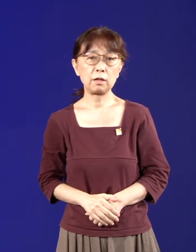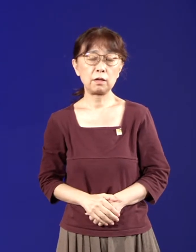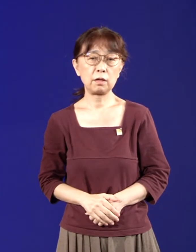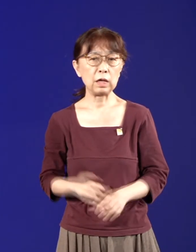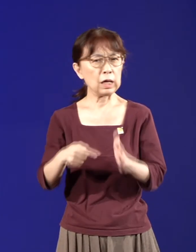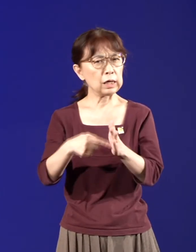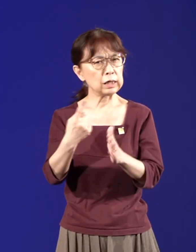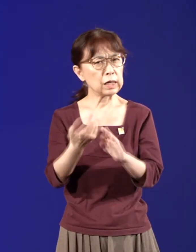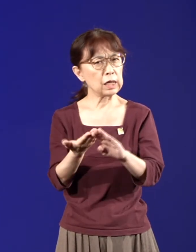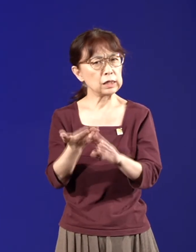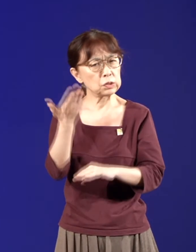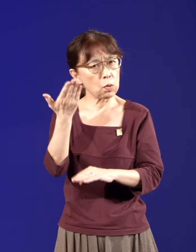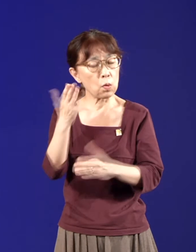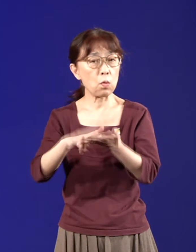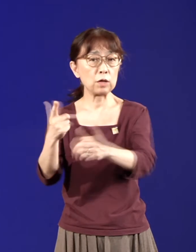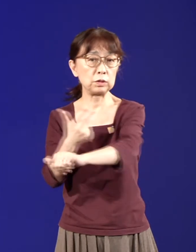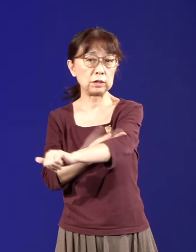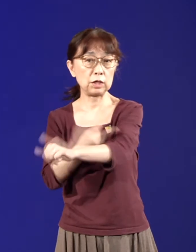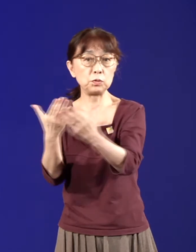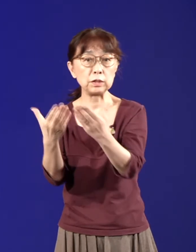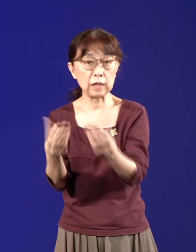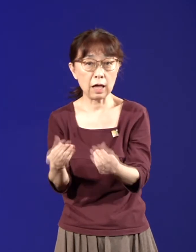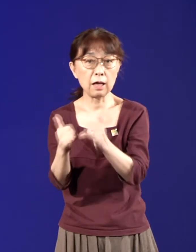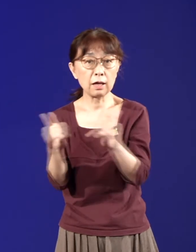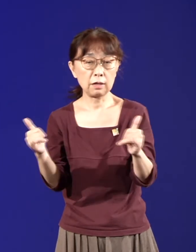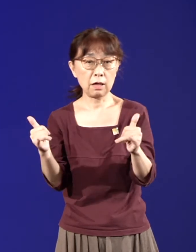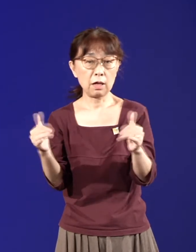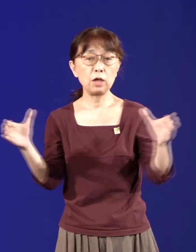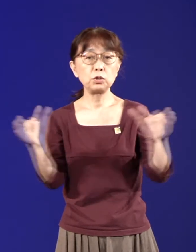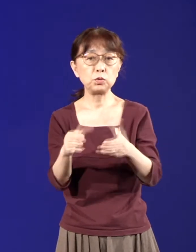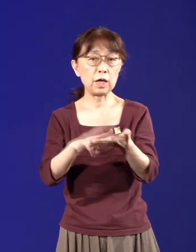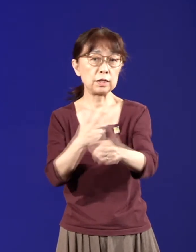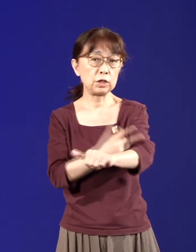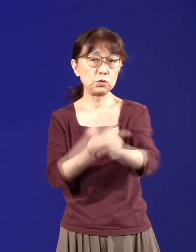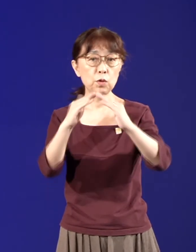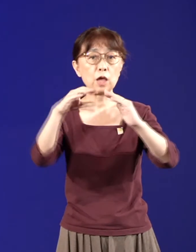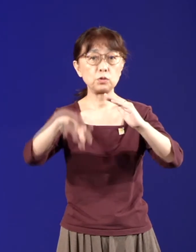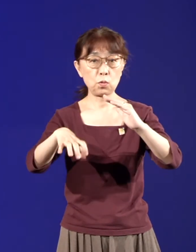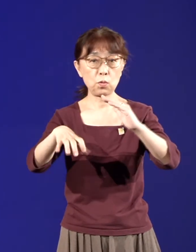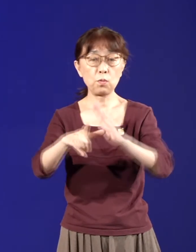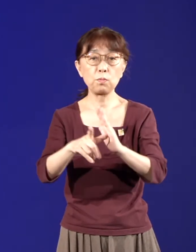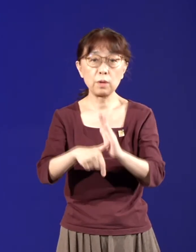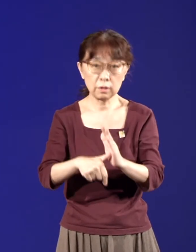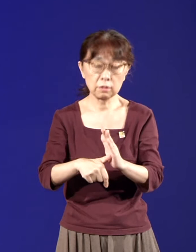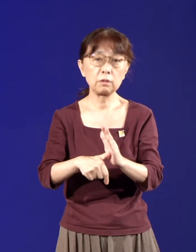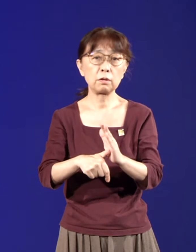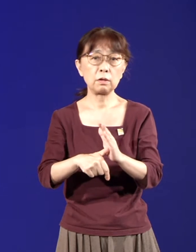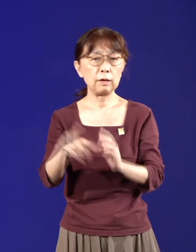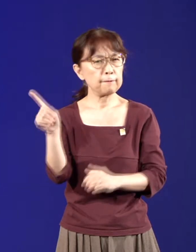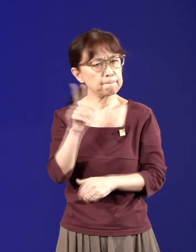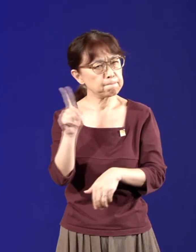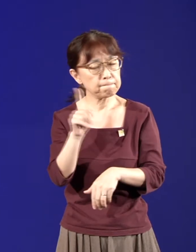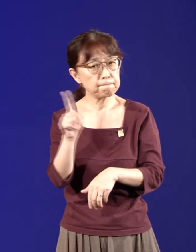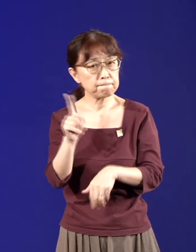1回以上ワクチンを接種した方の、例えば集団接種会場において、何らかの